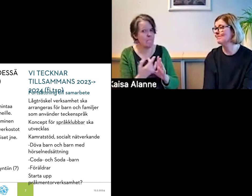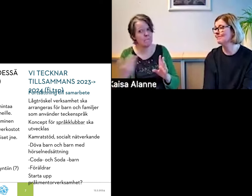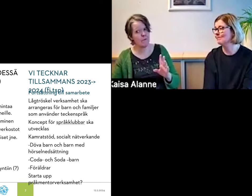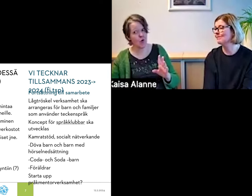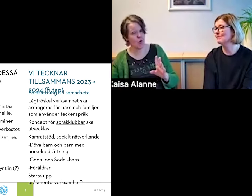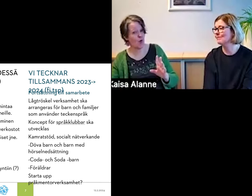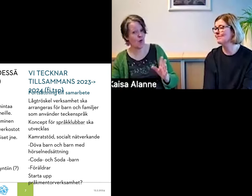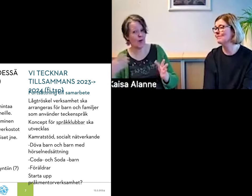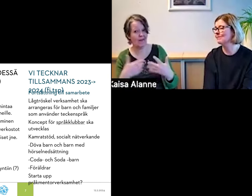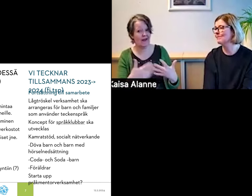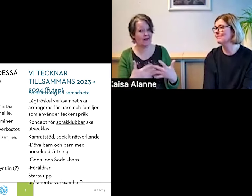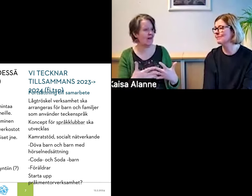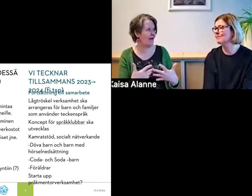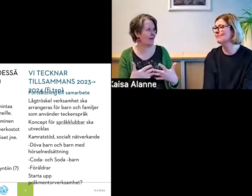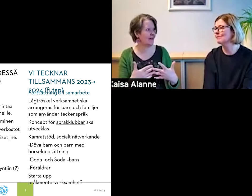ja rahaa,